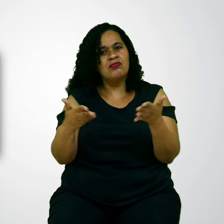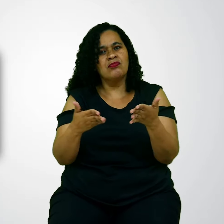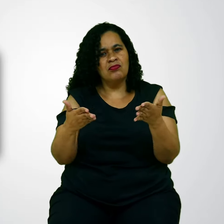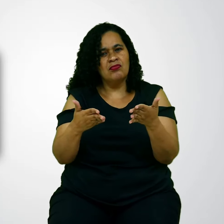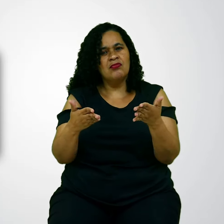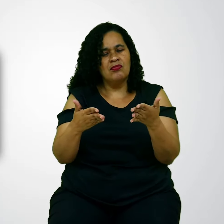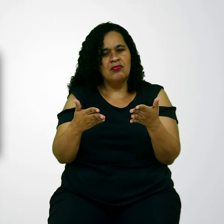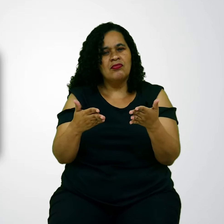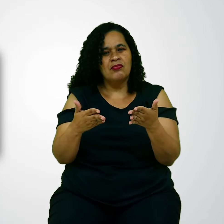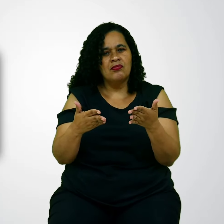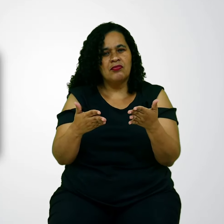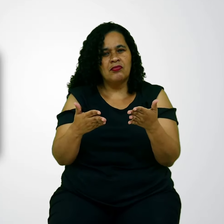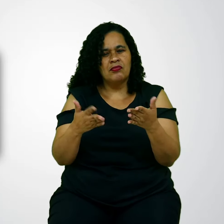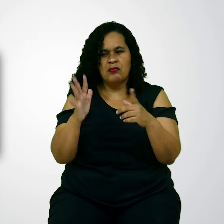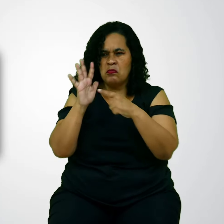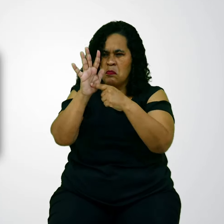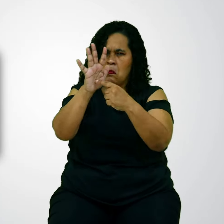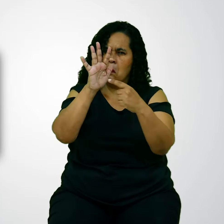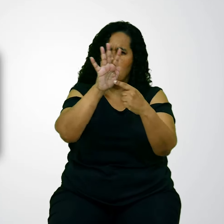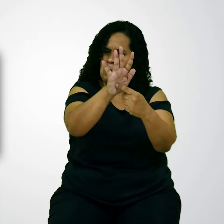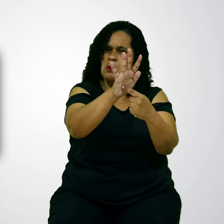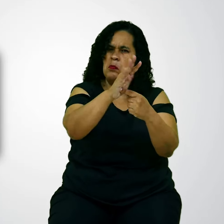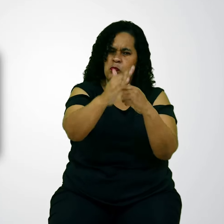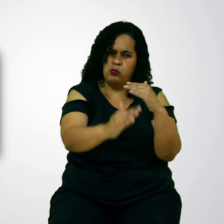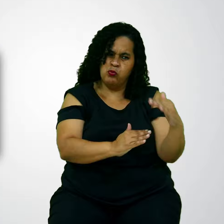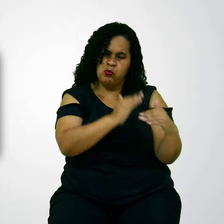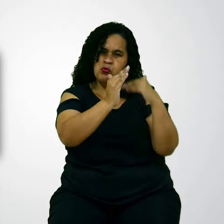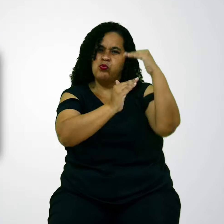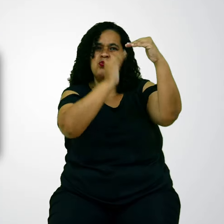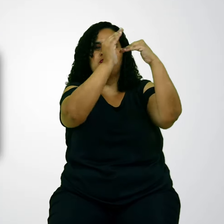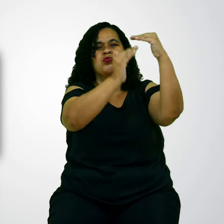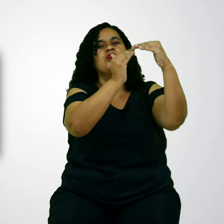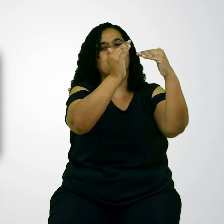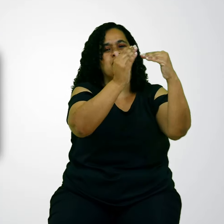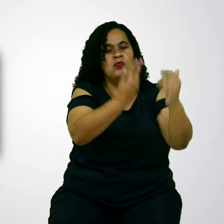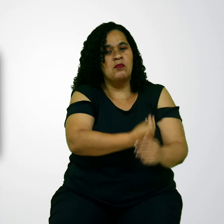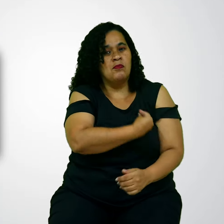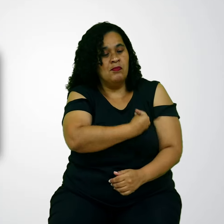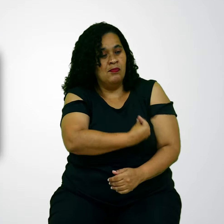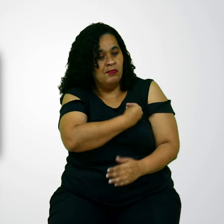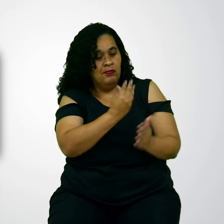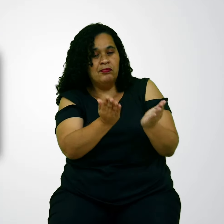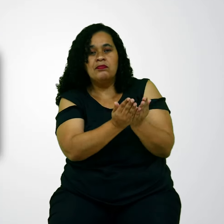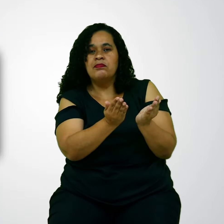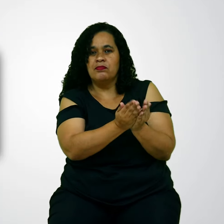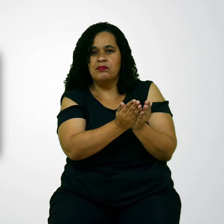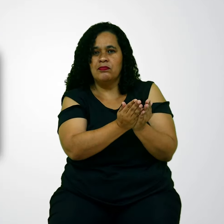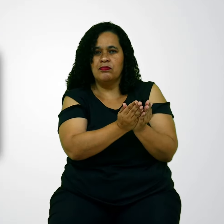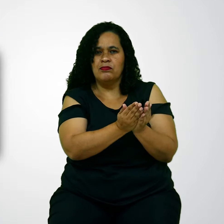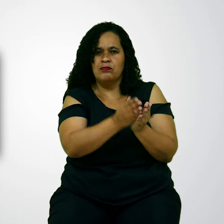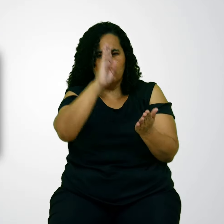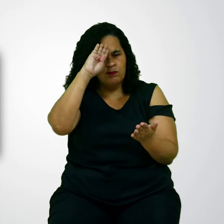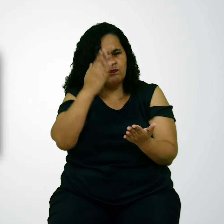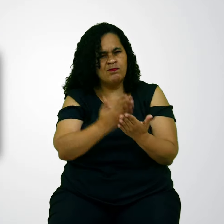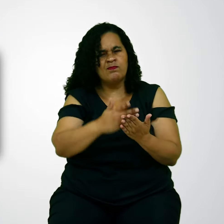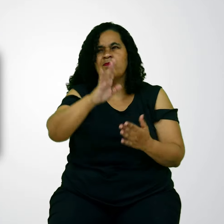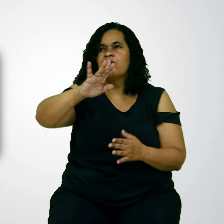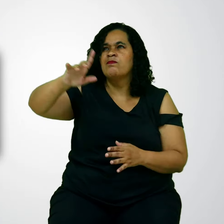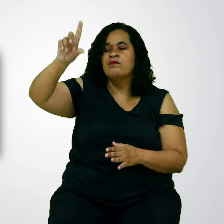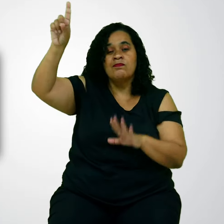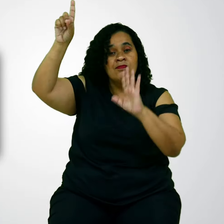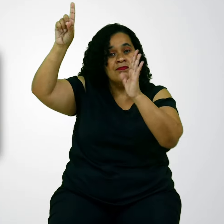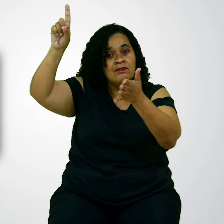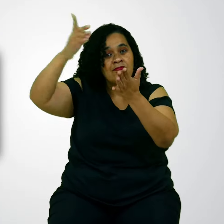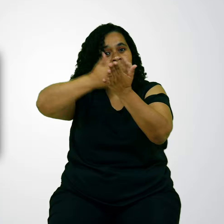essa garotada evoluindo como cristão. Então, eu acho que Deus ele já começou uma grande obra no mundo, pastor. Eu sei que o